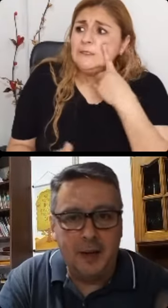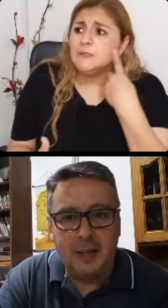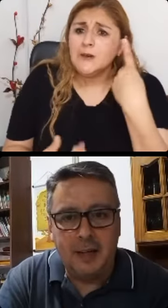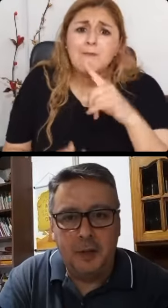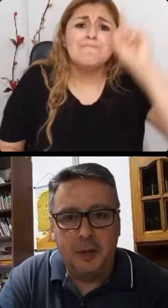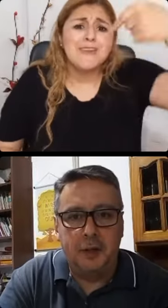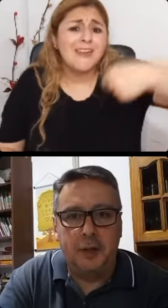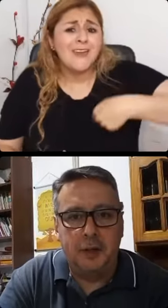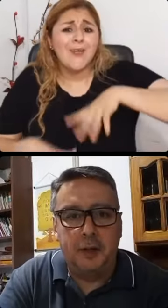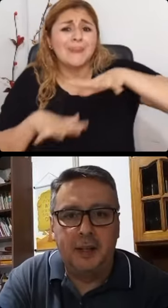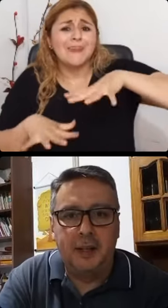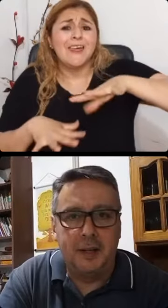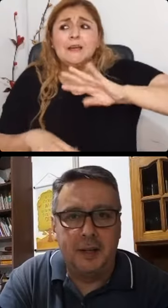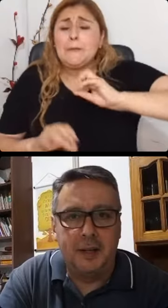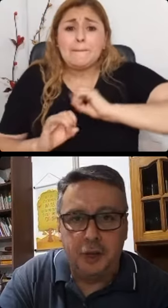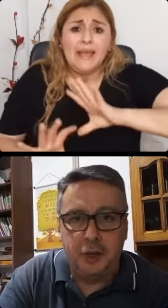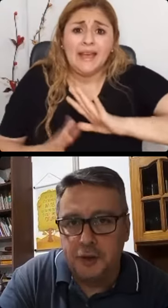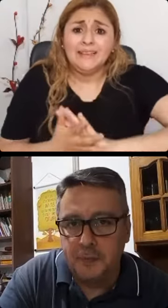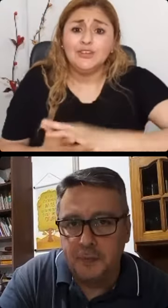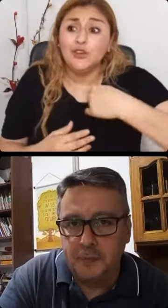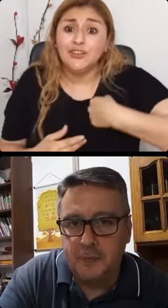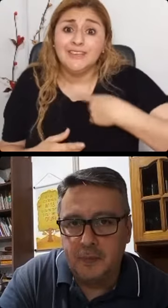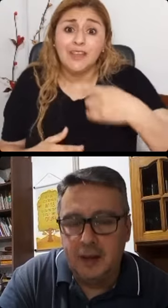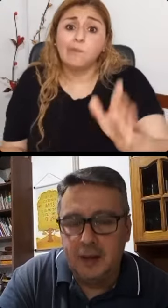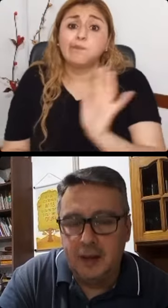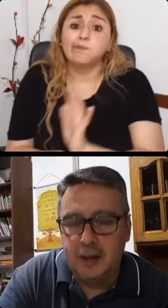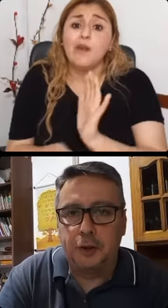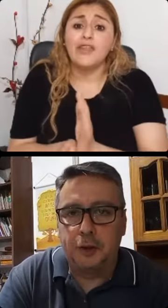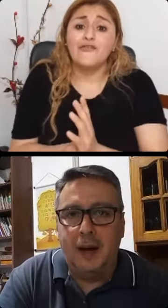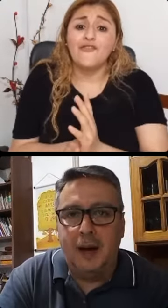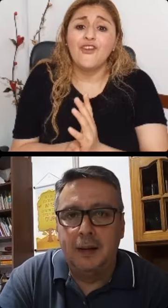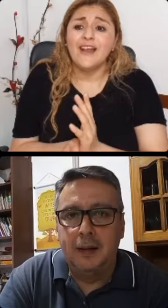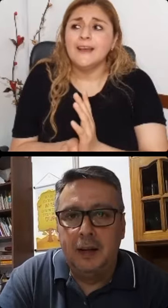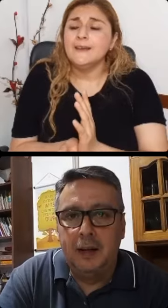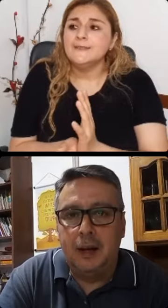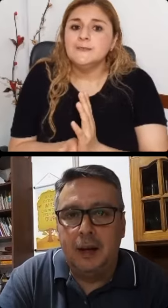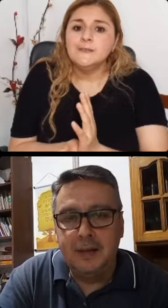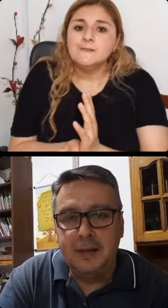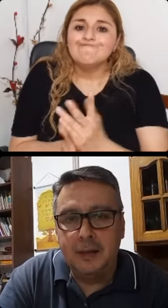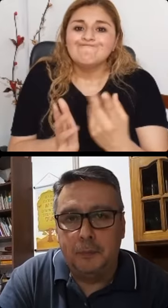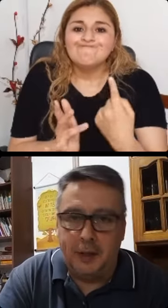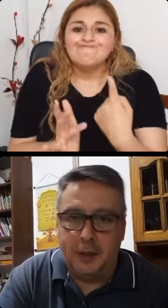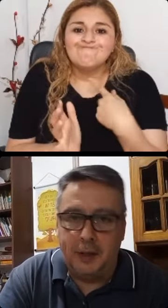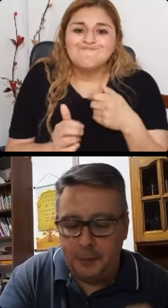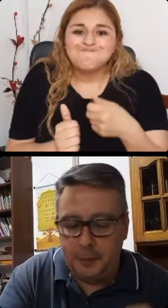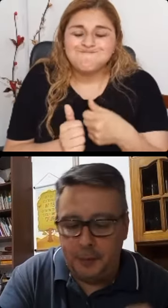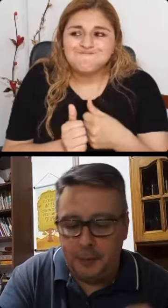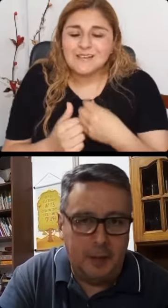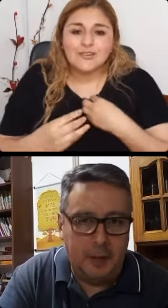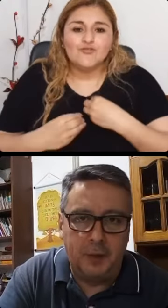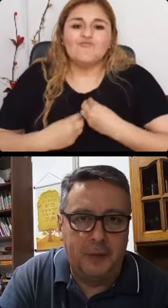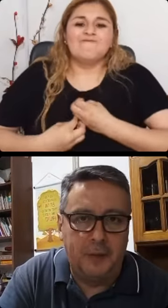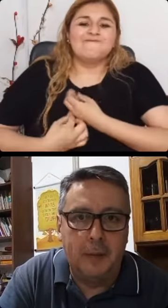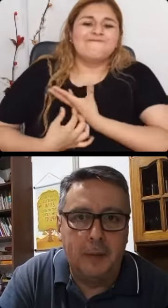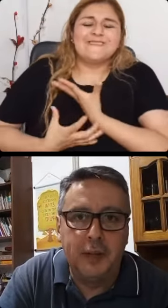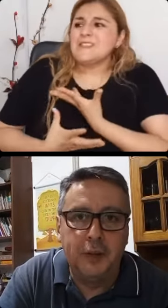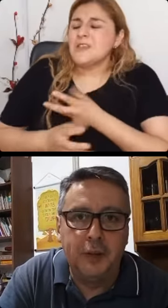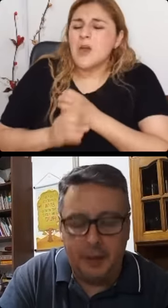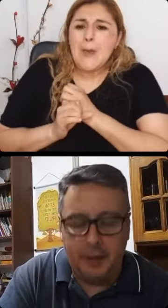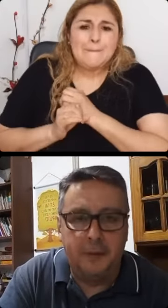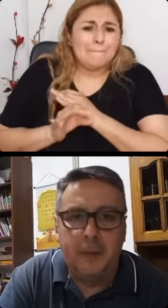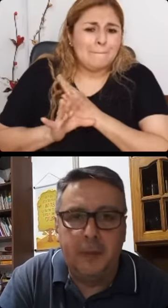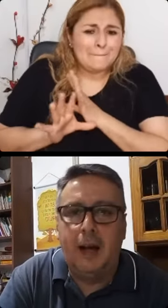se refleja mejor dicho en mi relación con Dios si yo estoy mal tal vez porque estoy mal porque no sé por diferentes